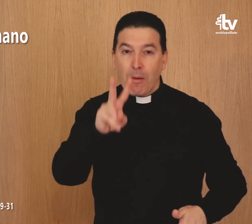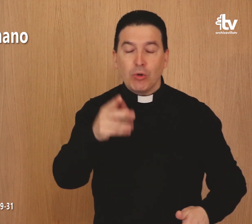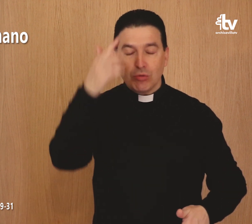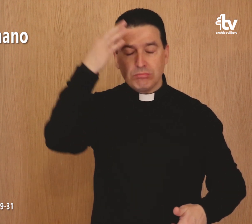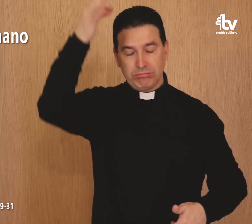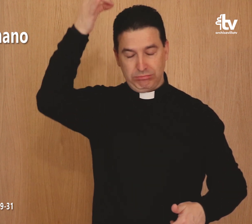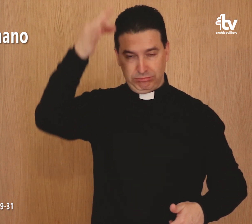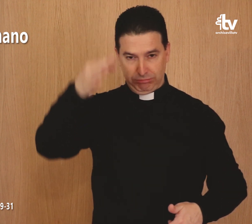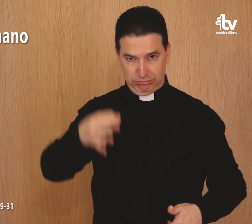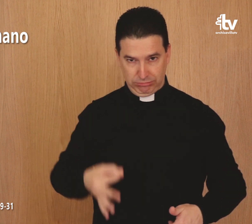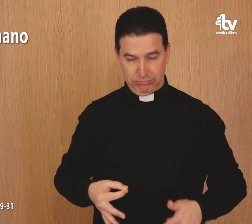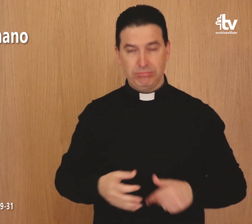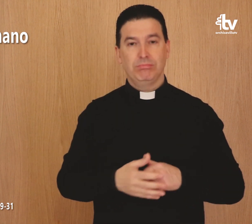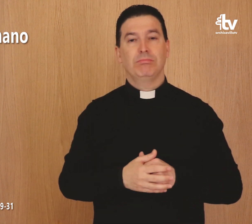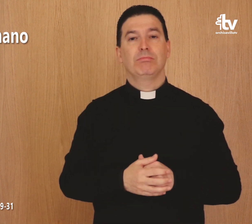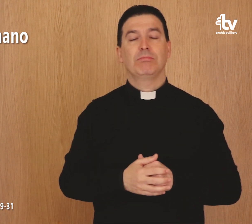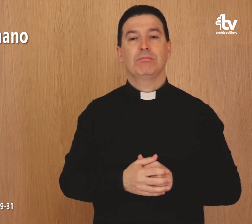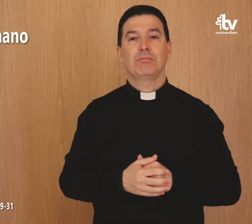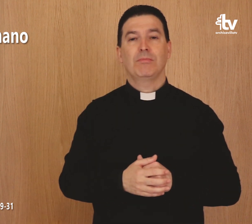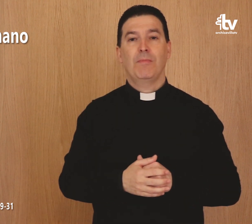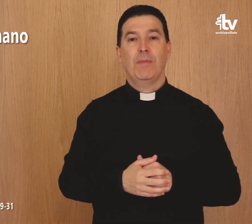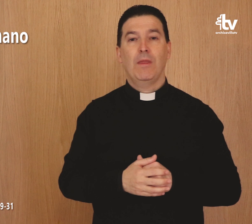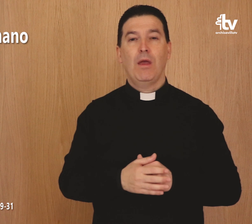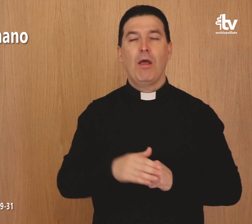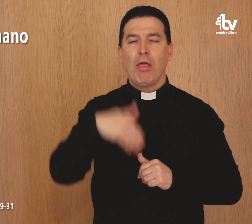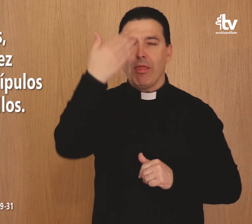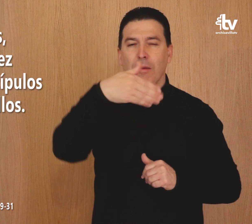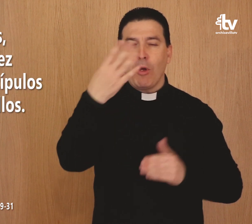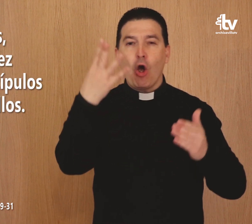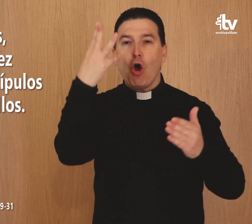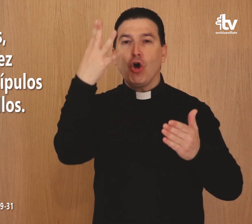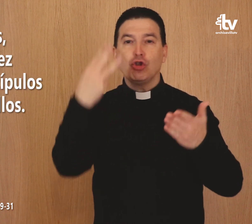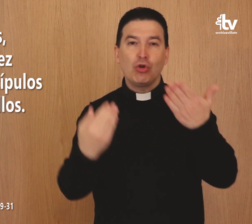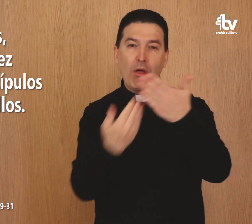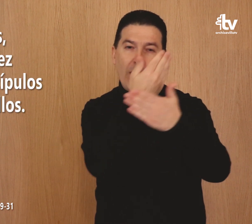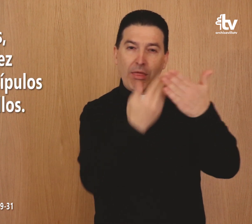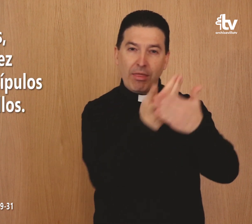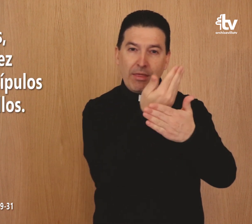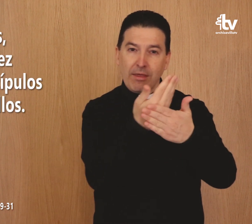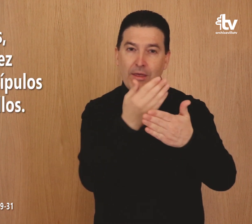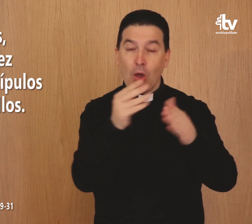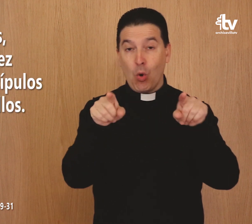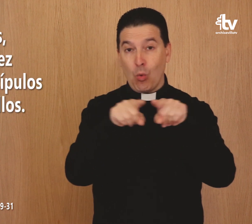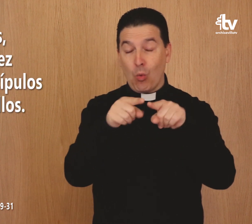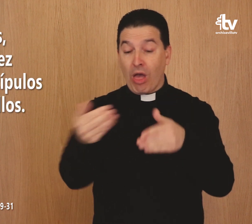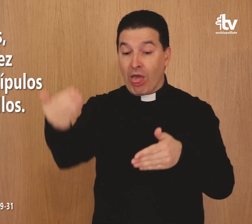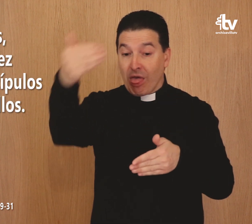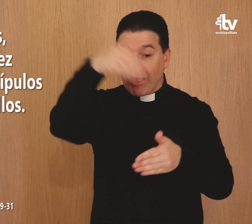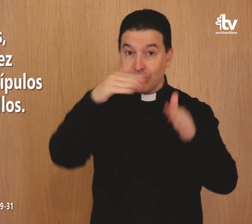meto la mano en su costado, no lo creo». A los 8 días estaban otra vez dentro